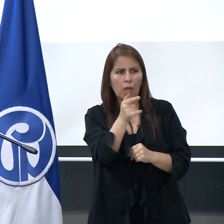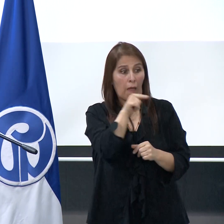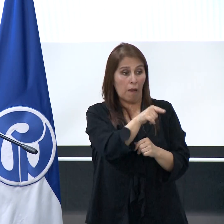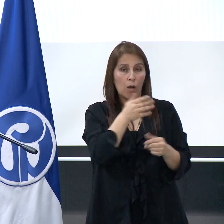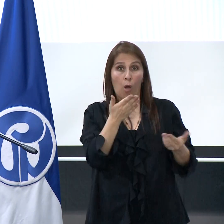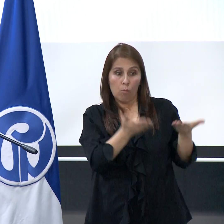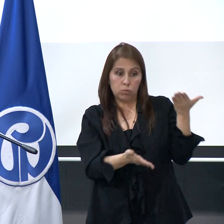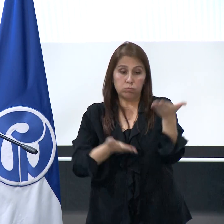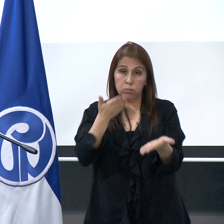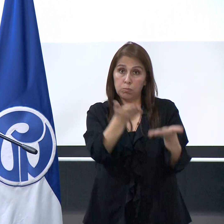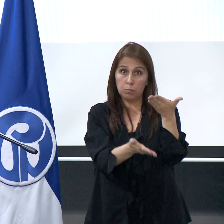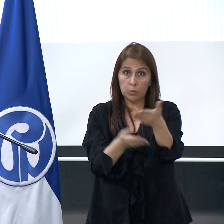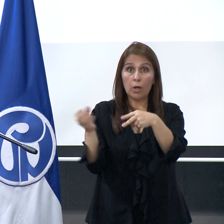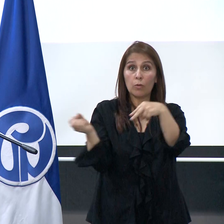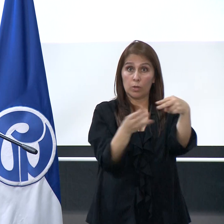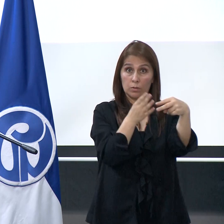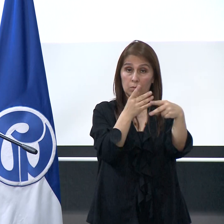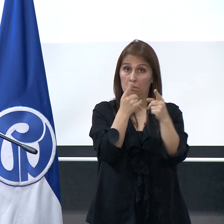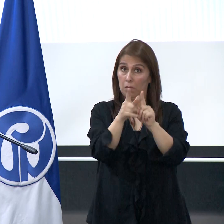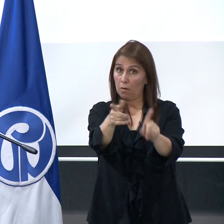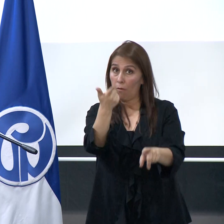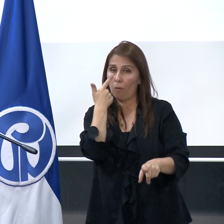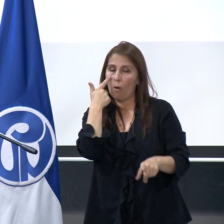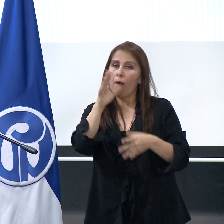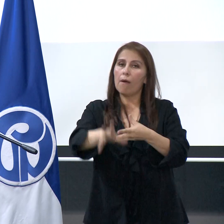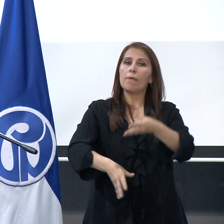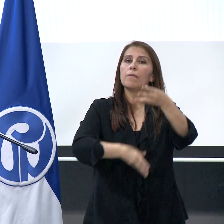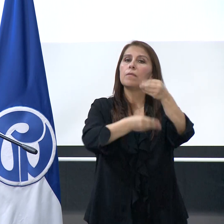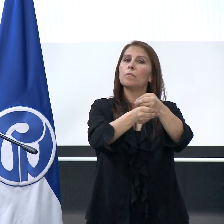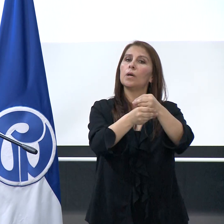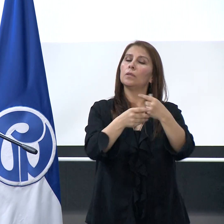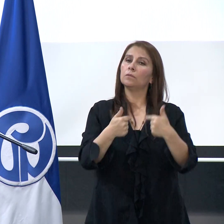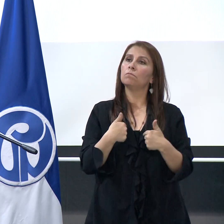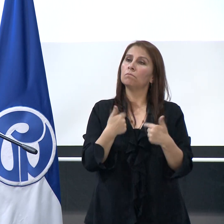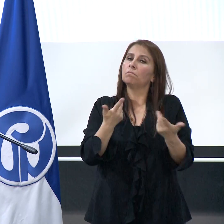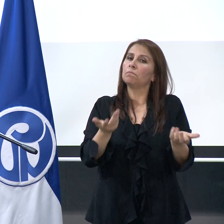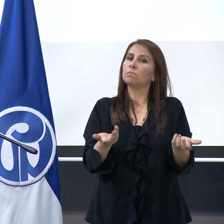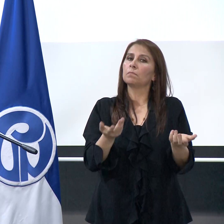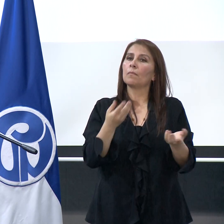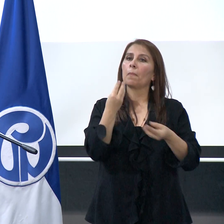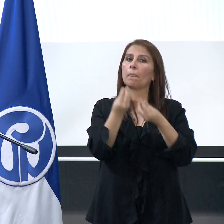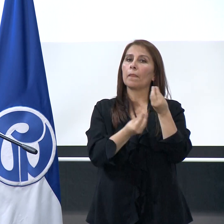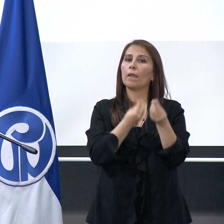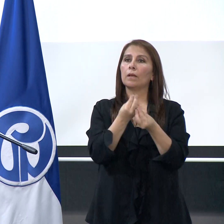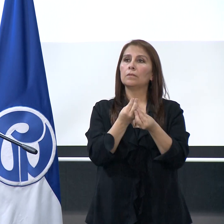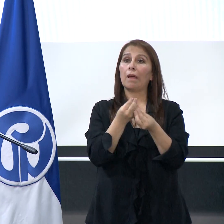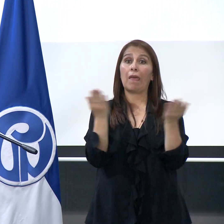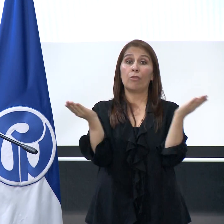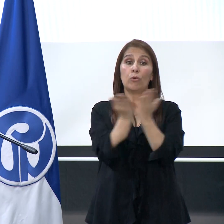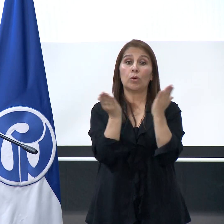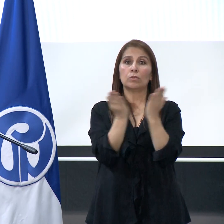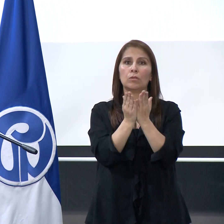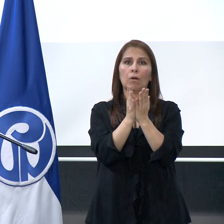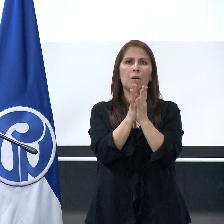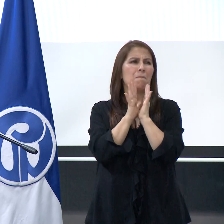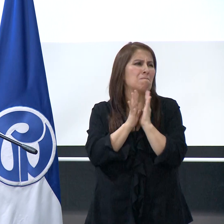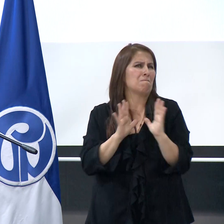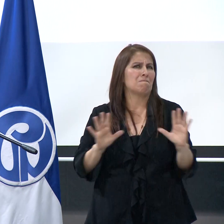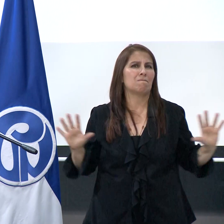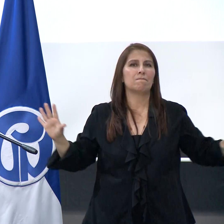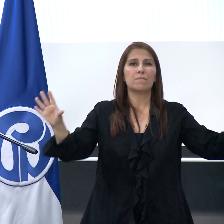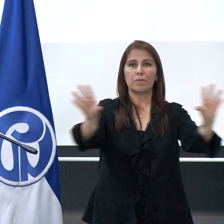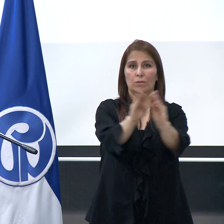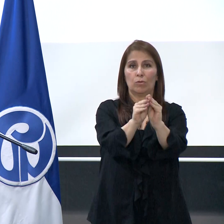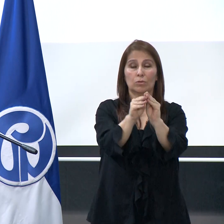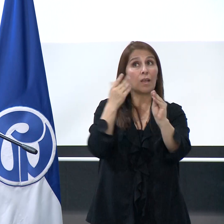educación sino porque en convenio toma forma y se acuña la expresión de educación para todos ese viejo anhelo que venía